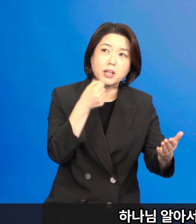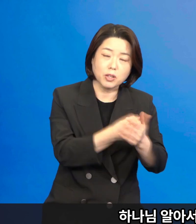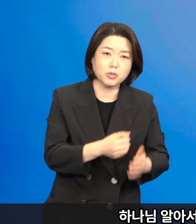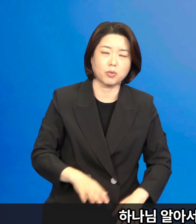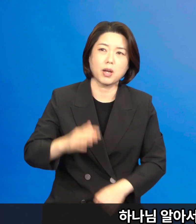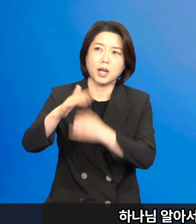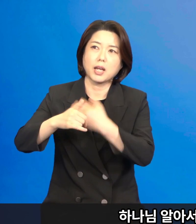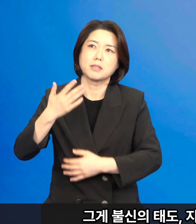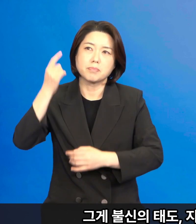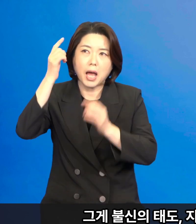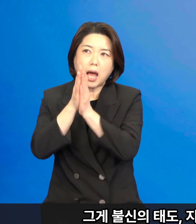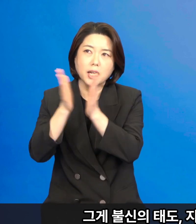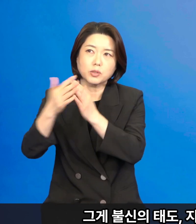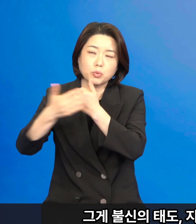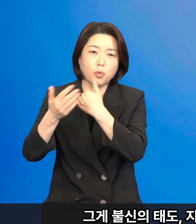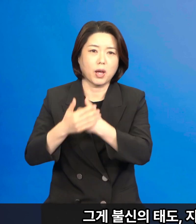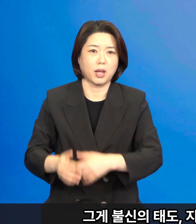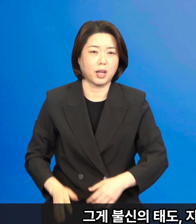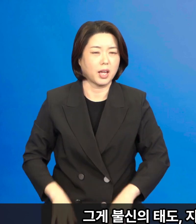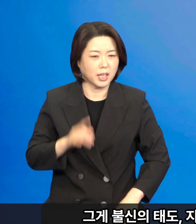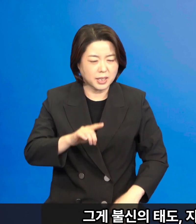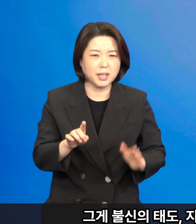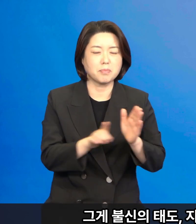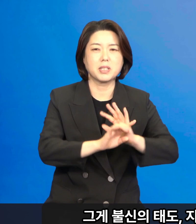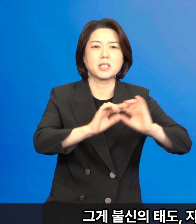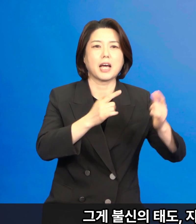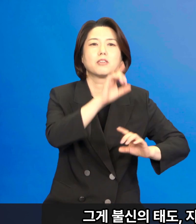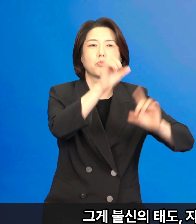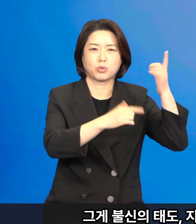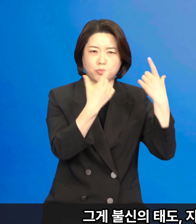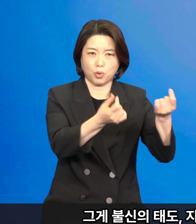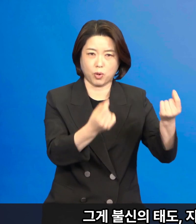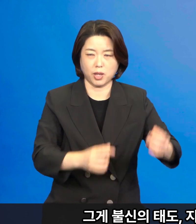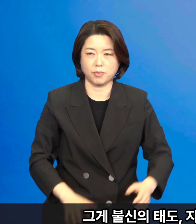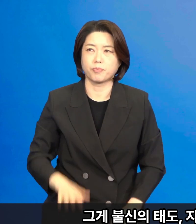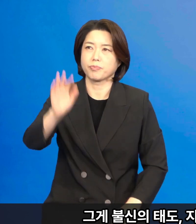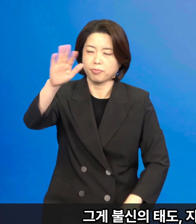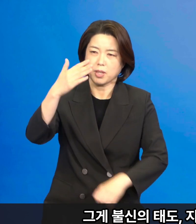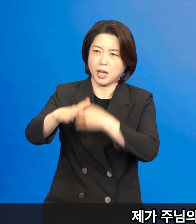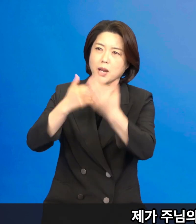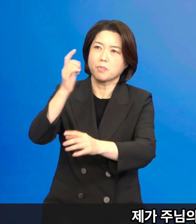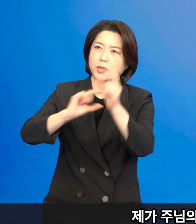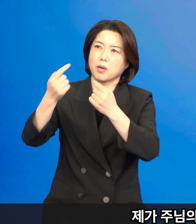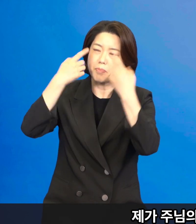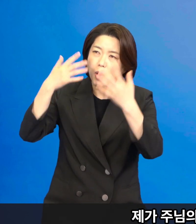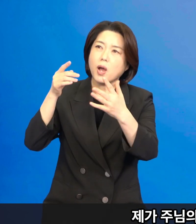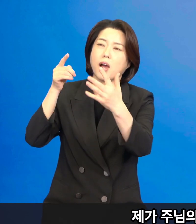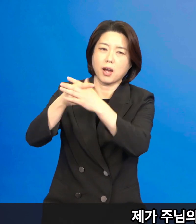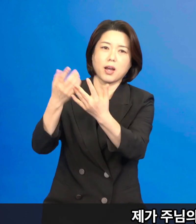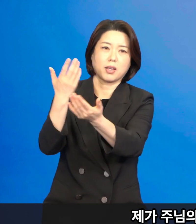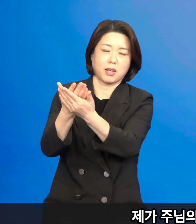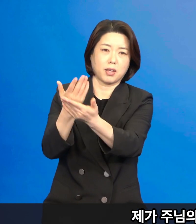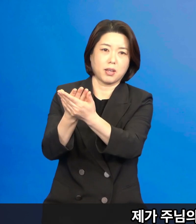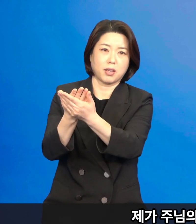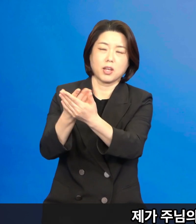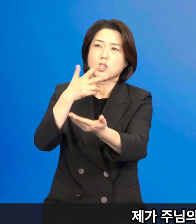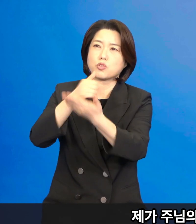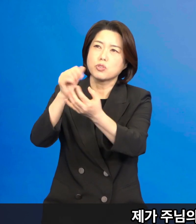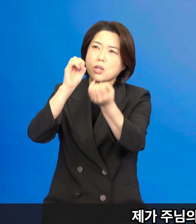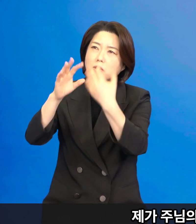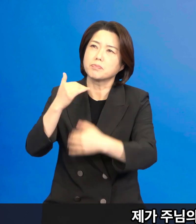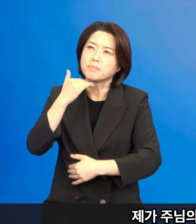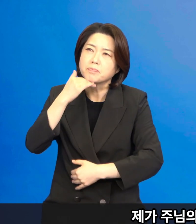하는 겁니다. 그게 불신의 태도지, 하나님 더 정확하게 명확하게 제가 주님의 응답을